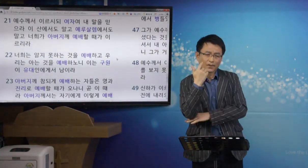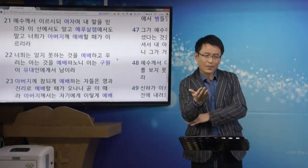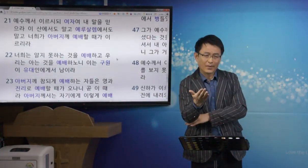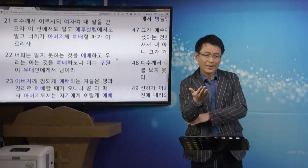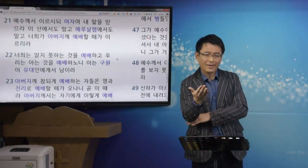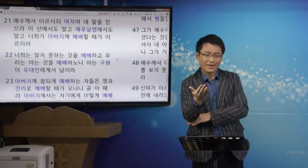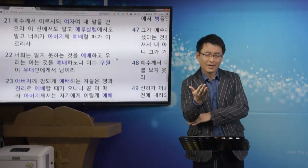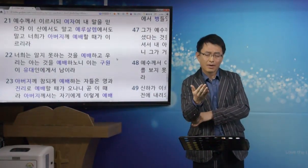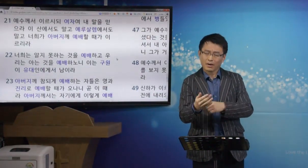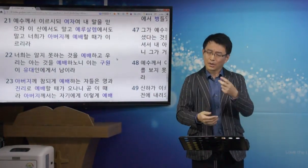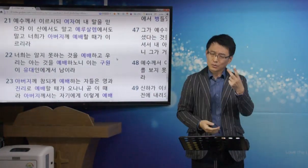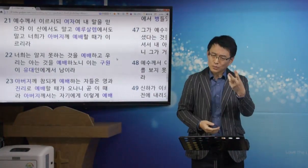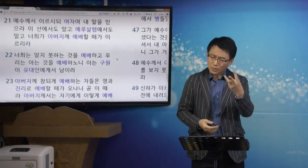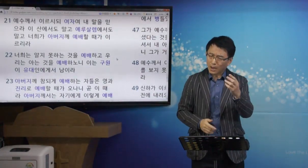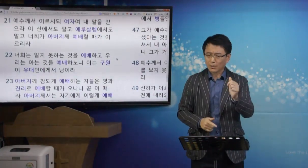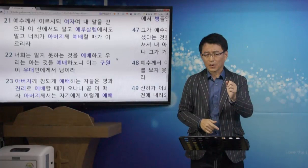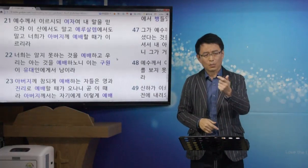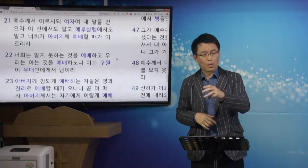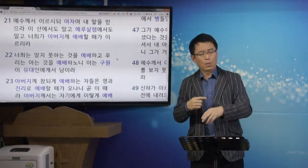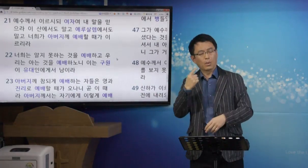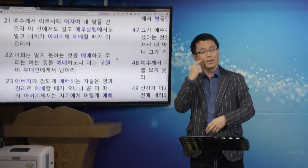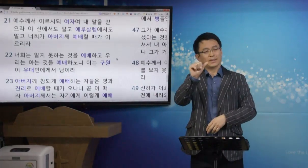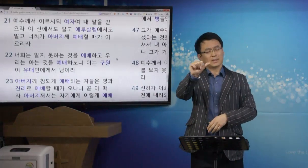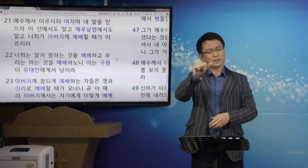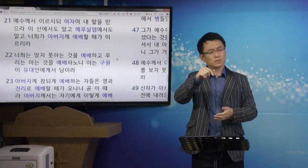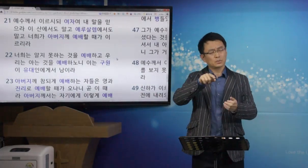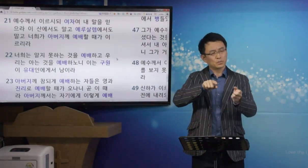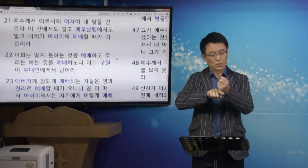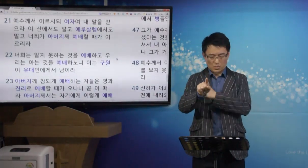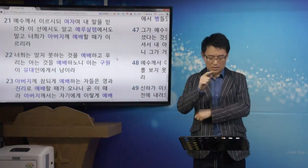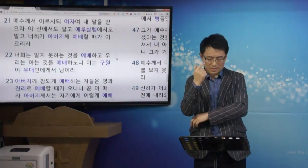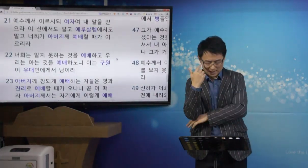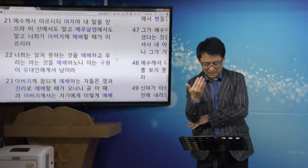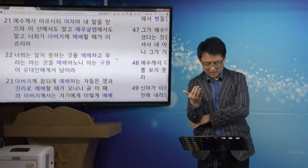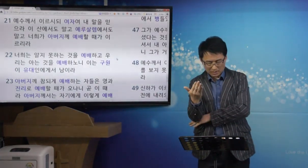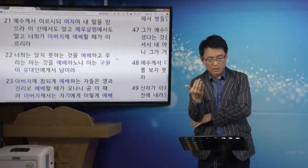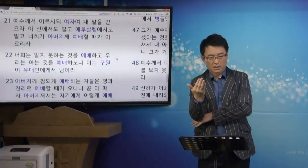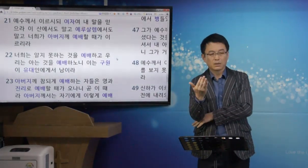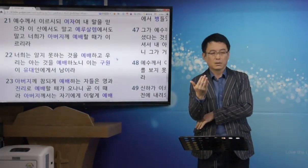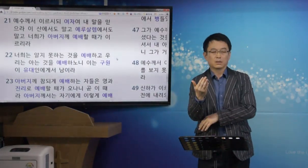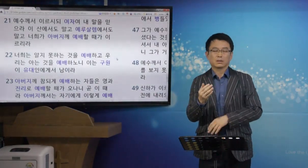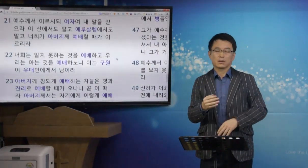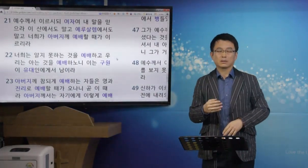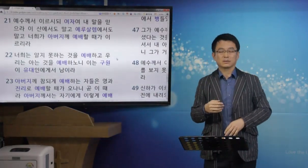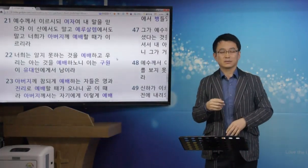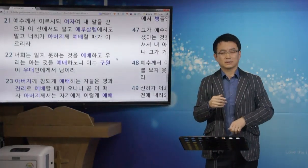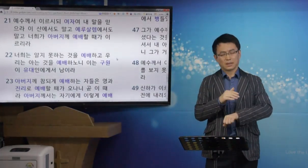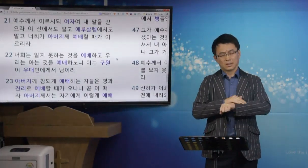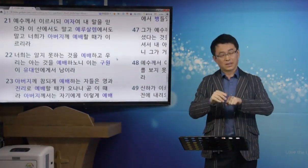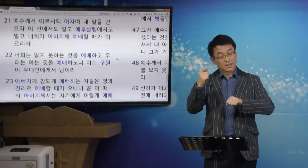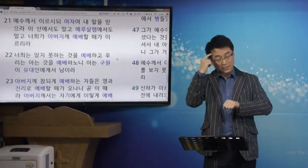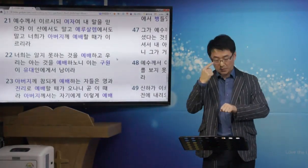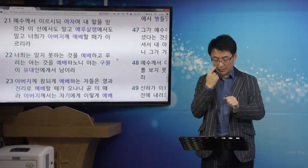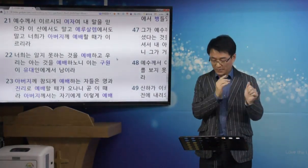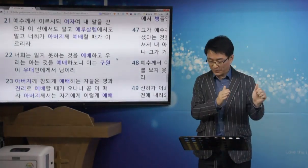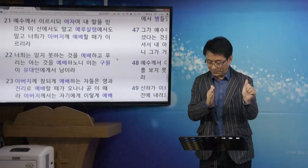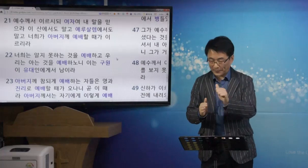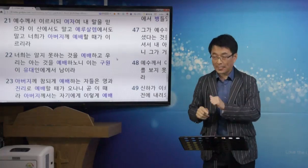왜 숫자가 5일까요? 2-3명도 아니고 왜 5명의 남편이 있었을까? 라는 것을 볼 때 잘